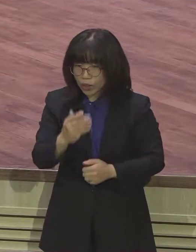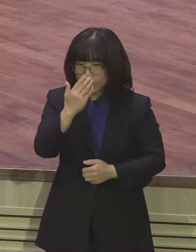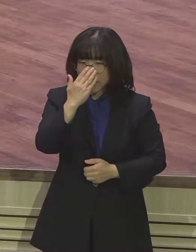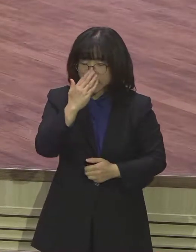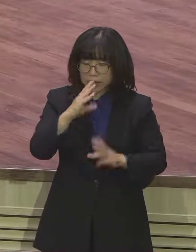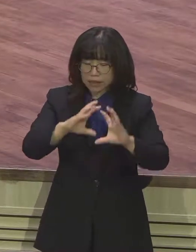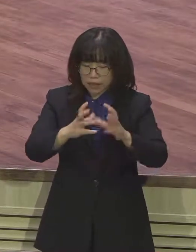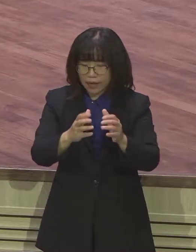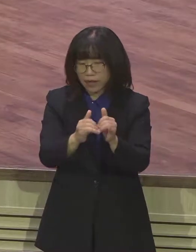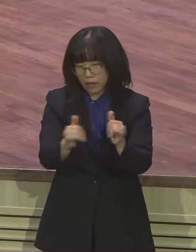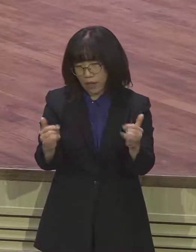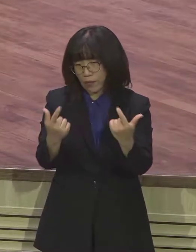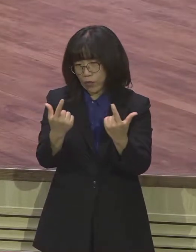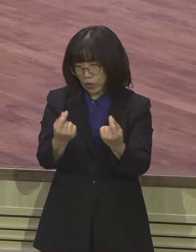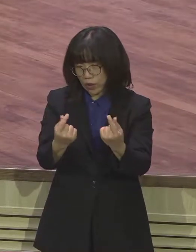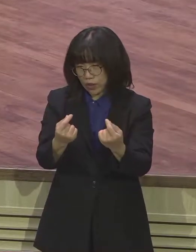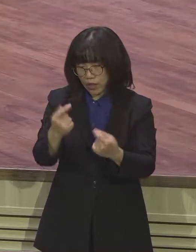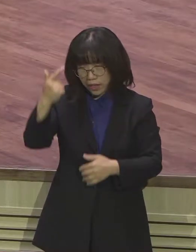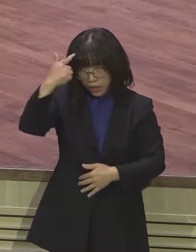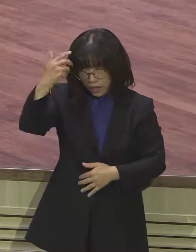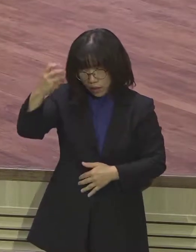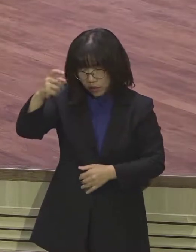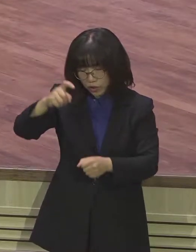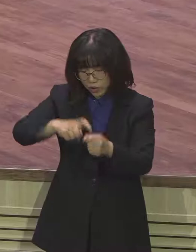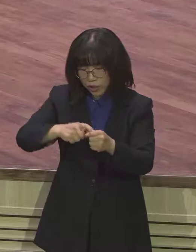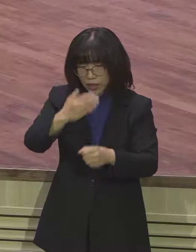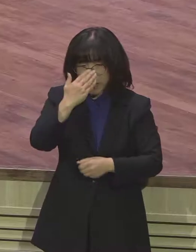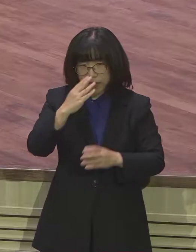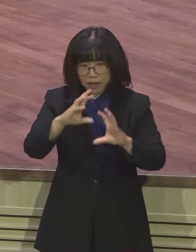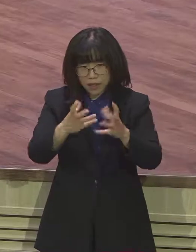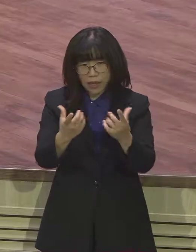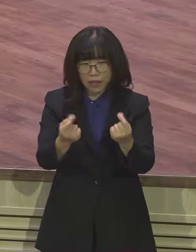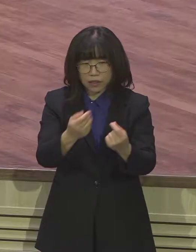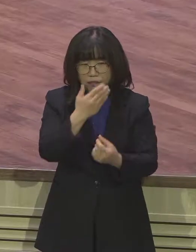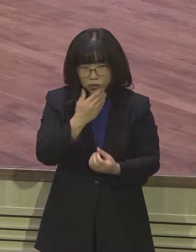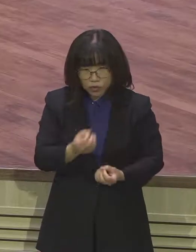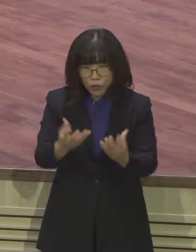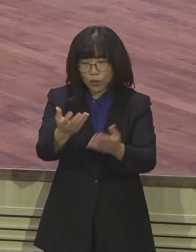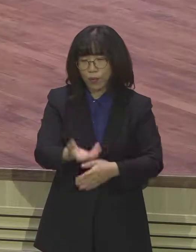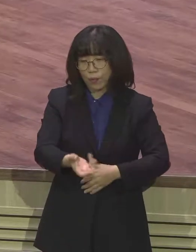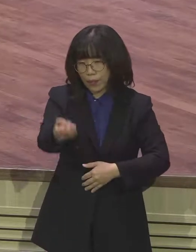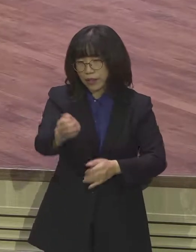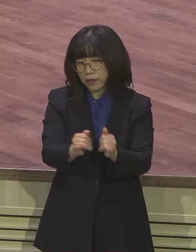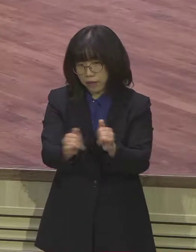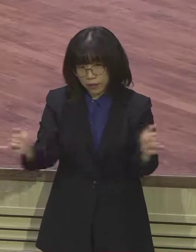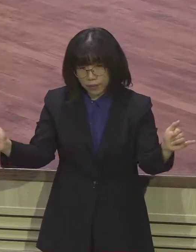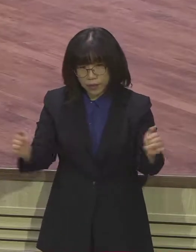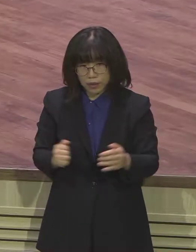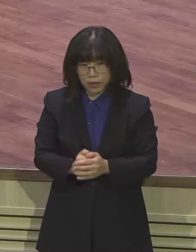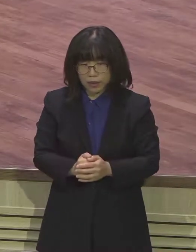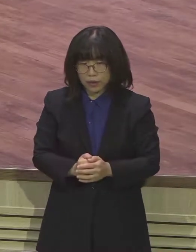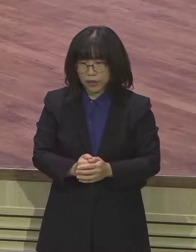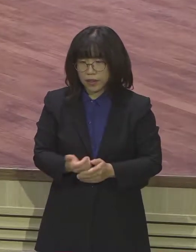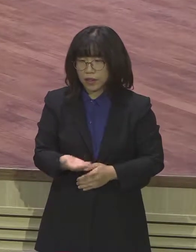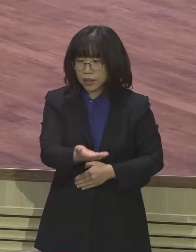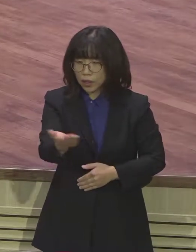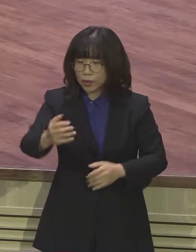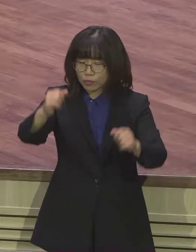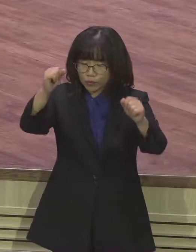여러분을 통해서 다윗의 장막을 무너진 장막을 다시 일으켜 세우는 정말 이 무너진 현장을